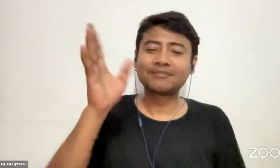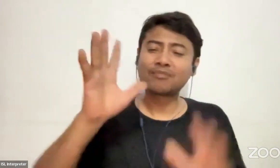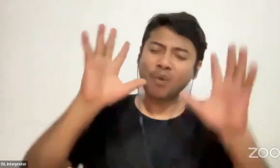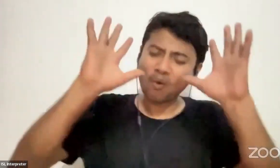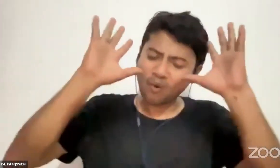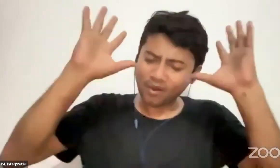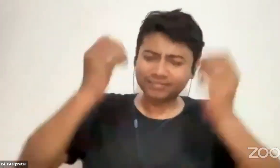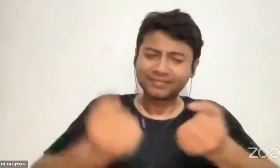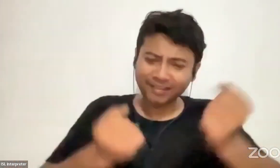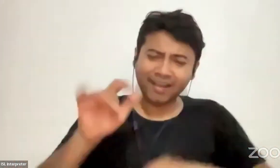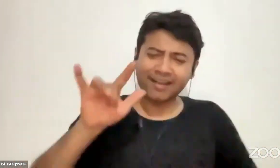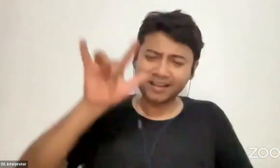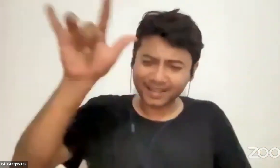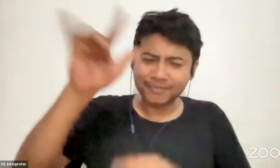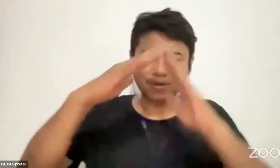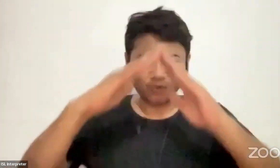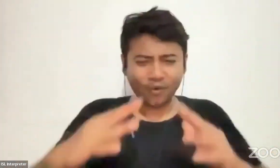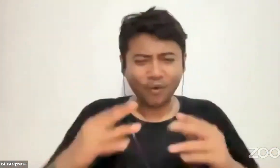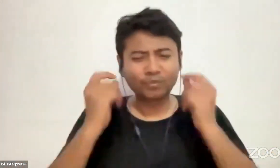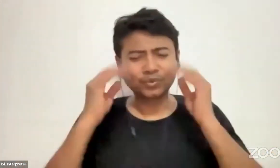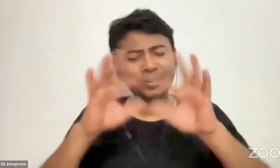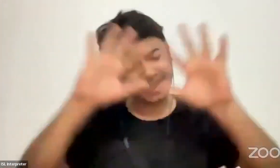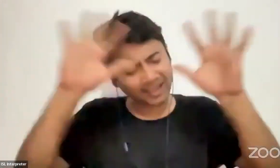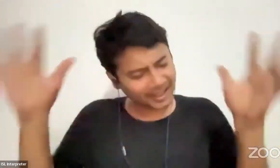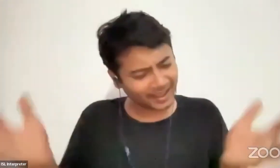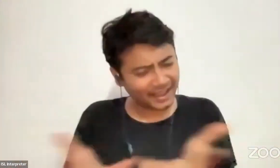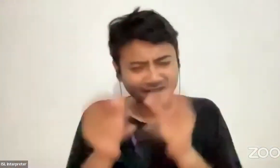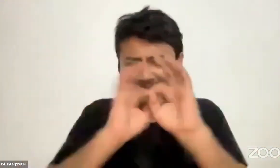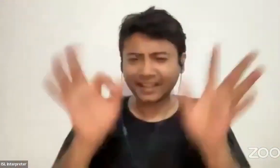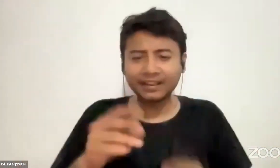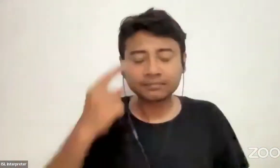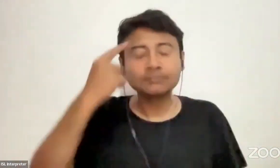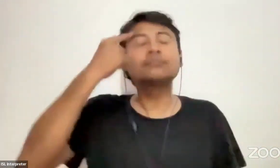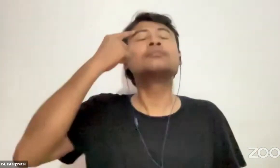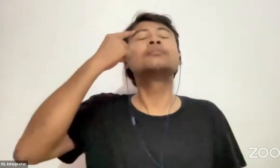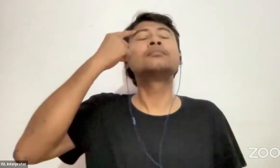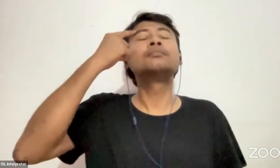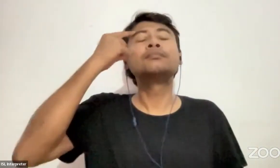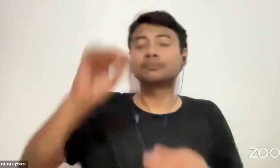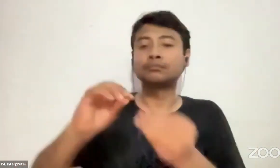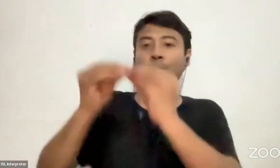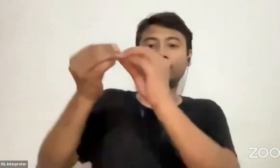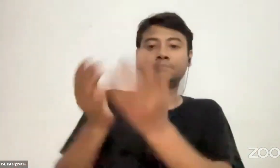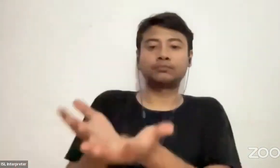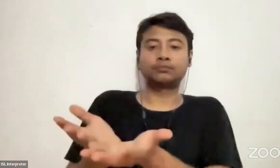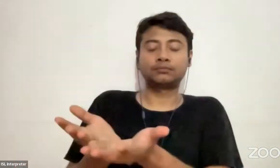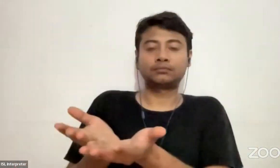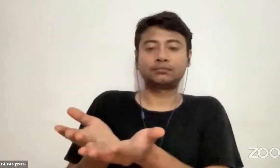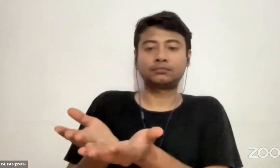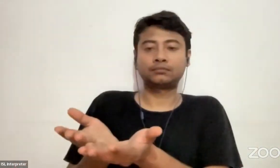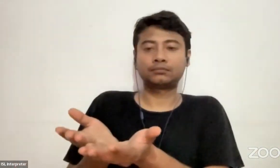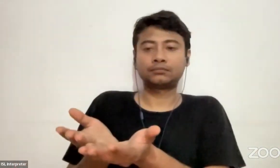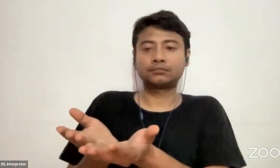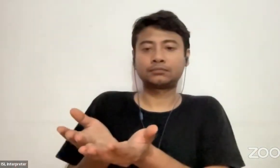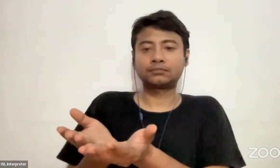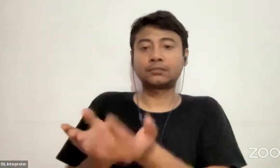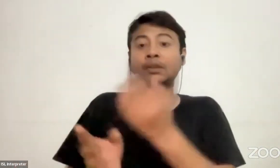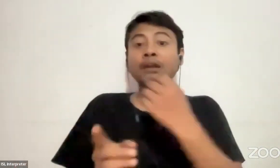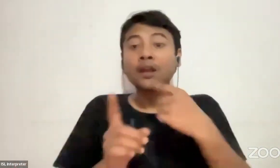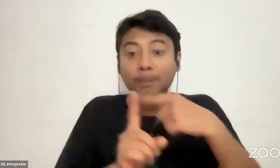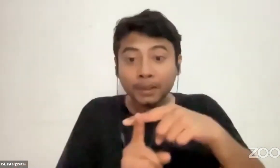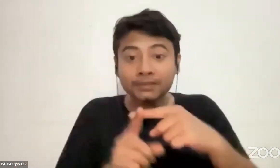होगा। और हमेशा वहां पे लोग ऐसा चलते नहीं है जैसे हम पैरों से चलते हैं ना, वहां सब डांस करते हुए चलते